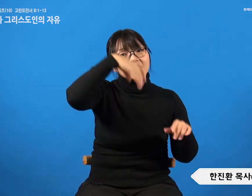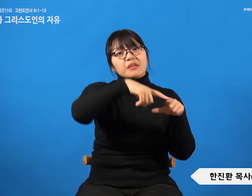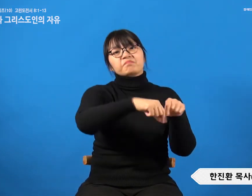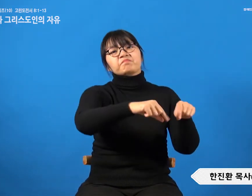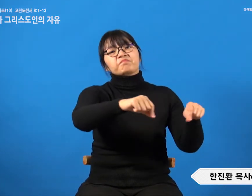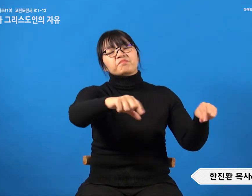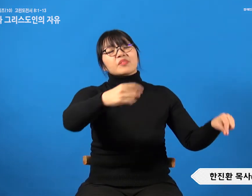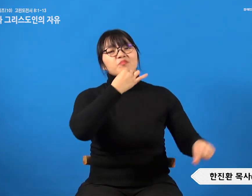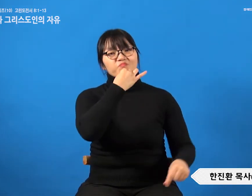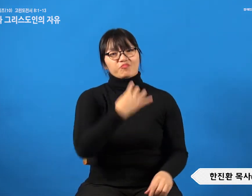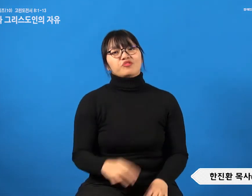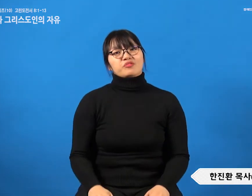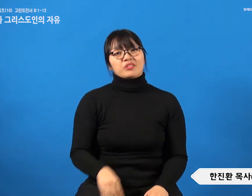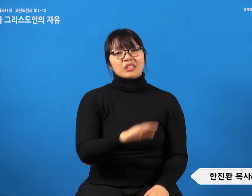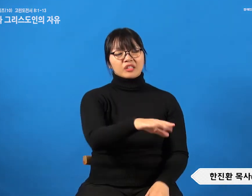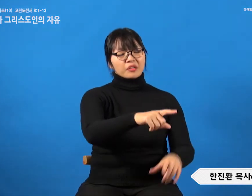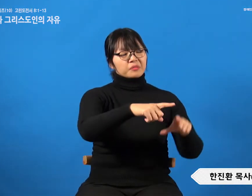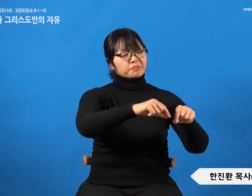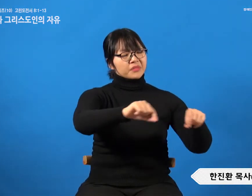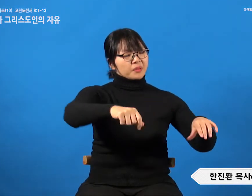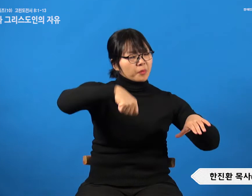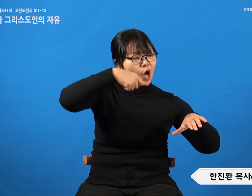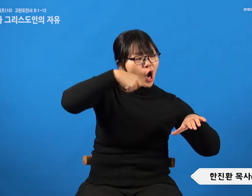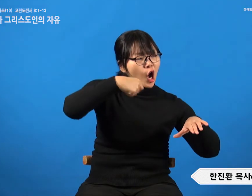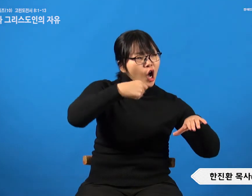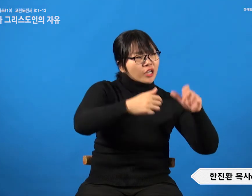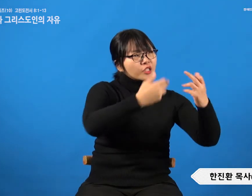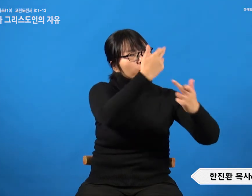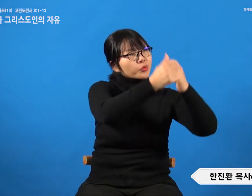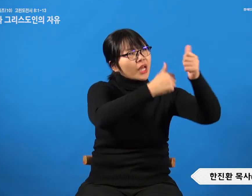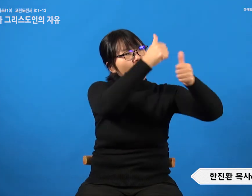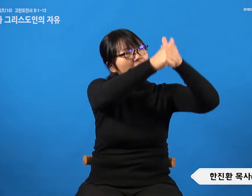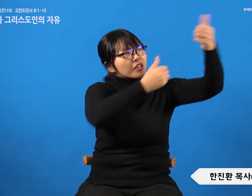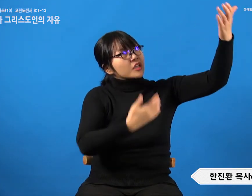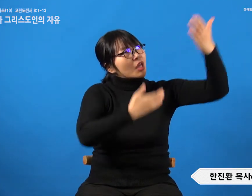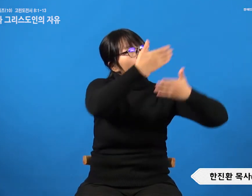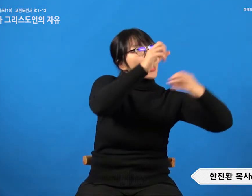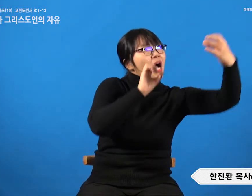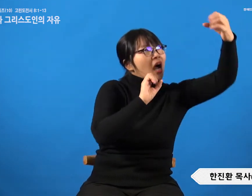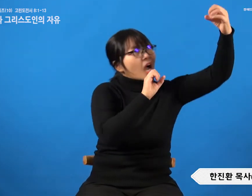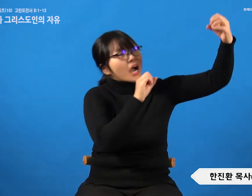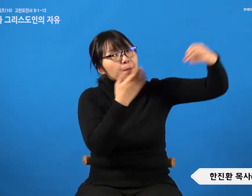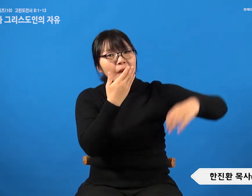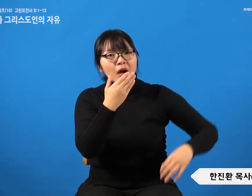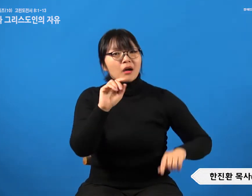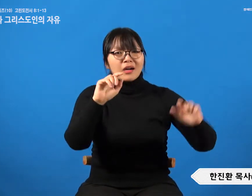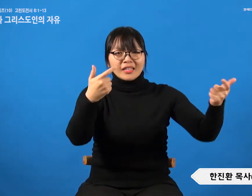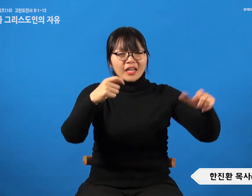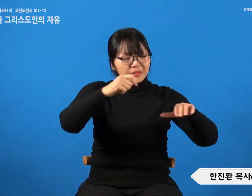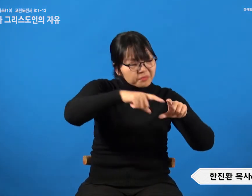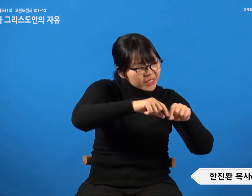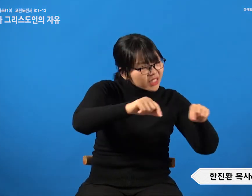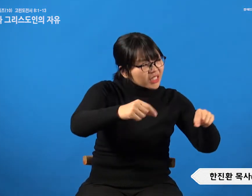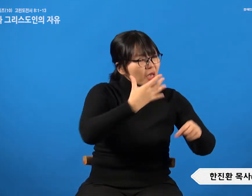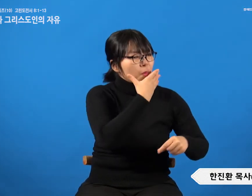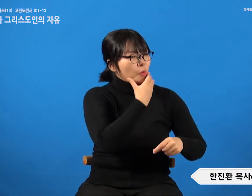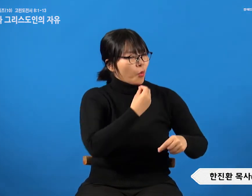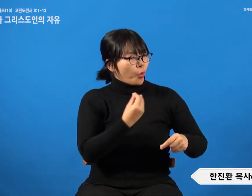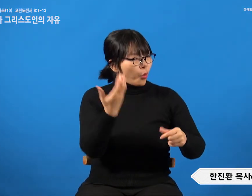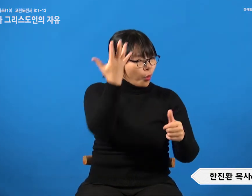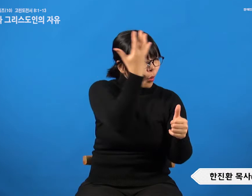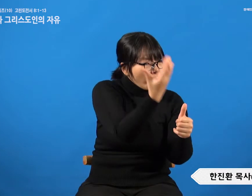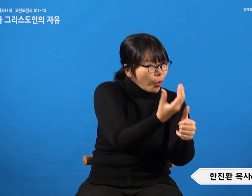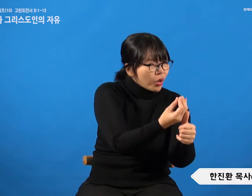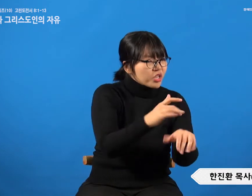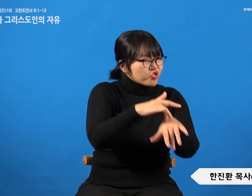그 음식을 먹음으로 해서 무슨 조상신과 교통할 수 있는 것도 아니고, 그 음식에 복이 서려 있는 것도 아니고, 거기에